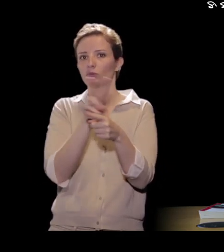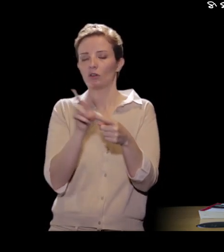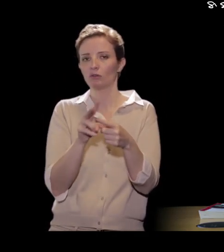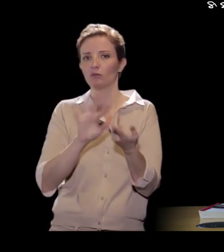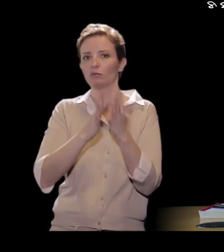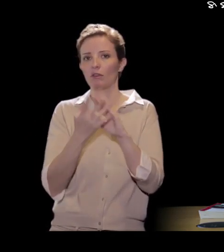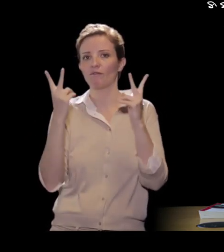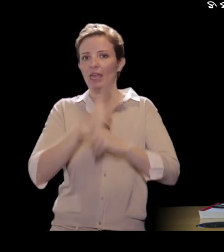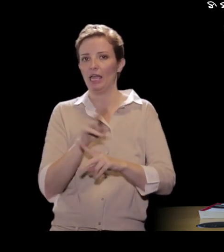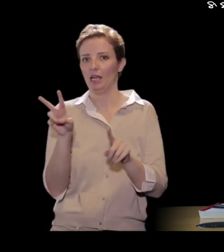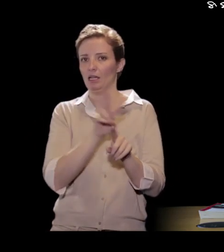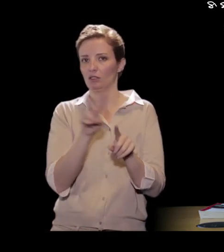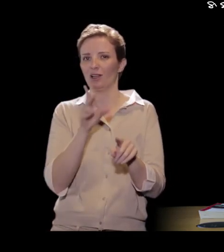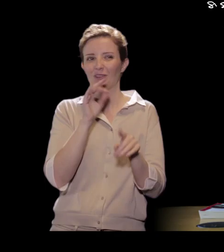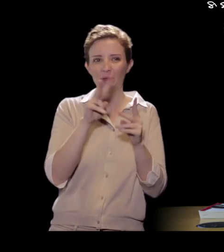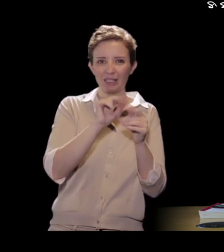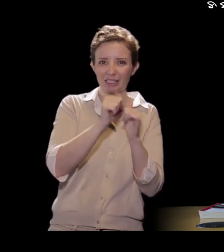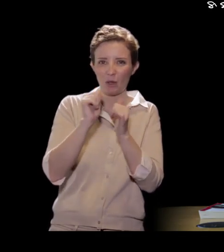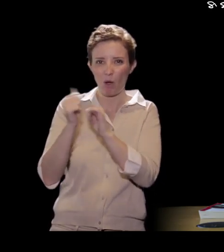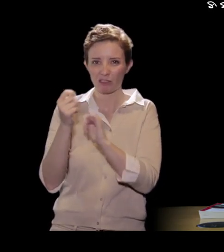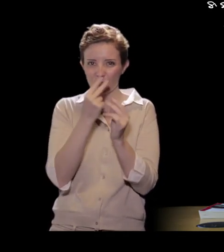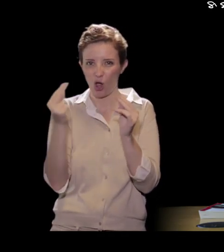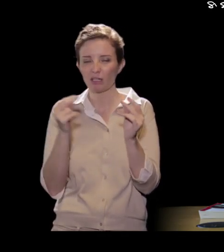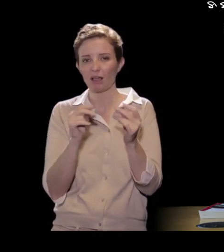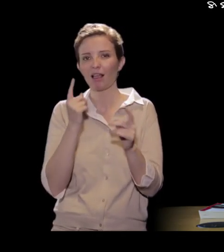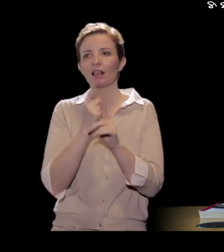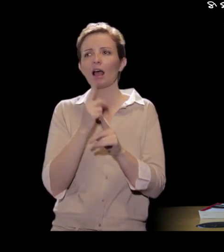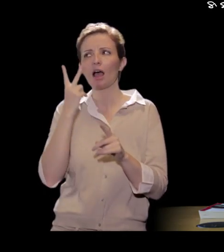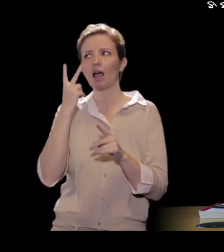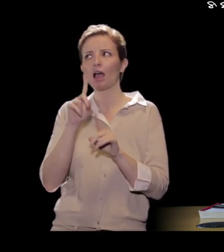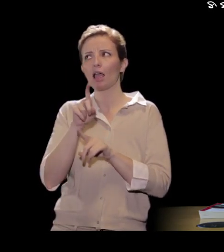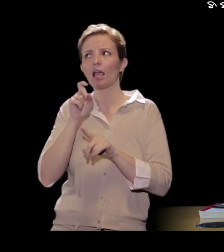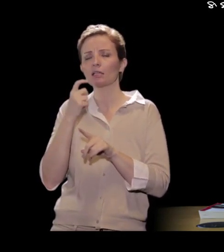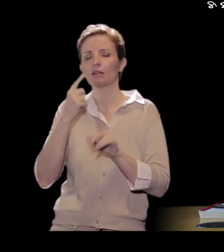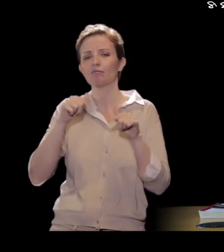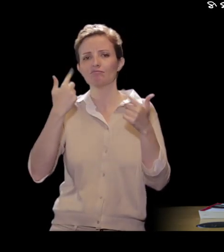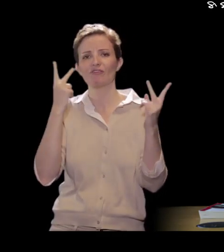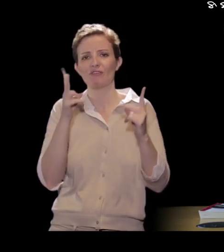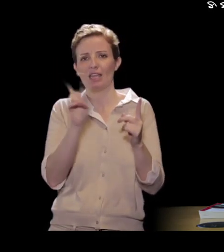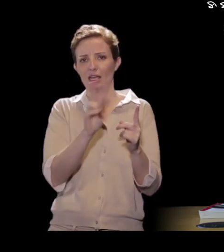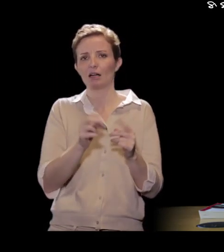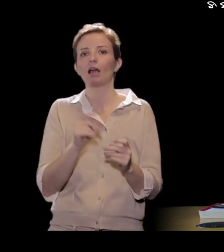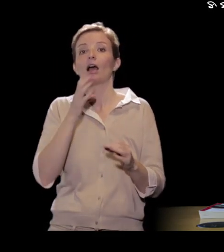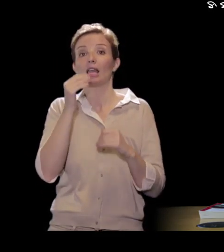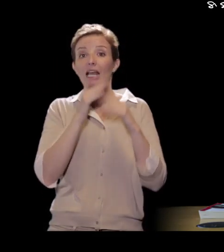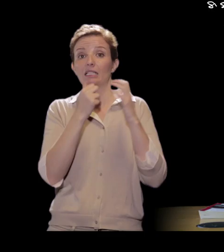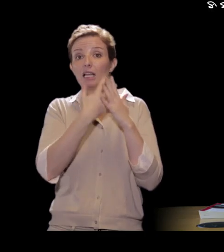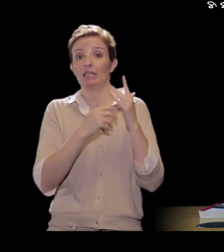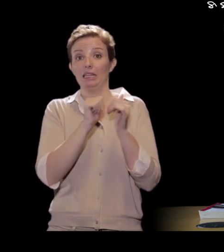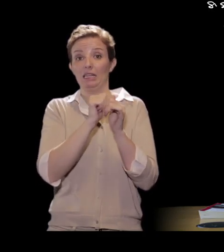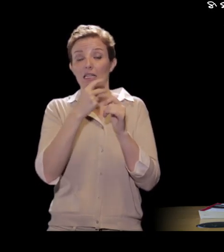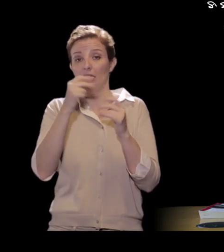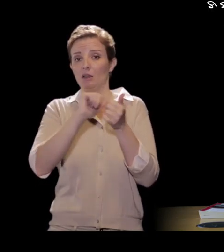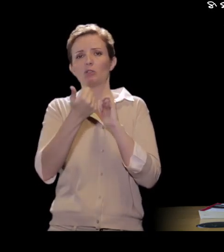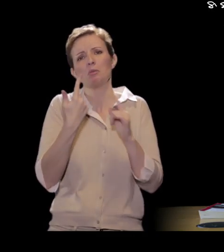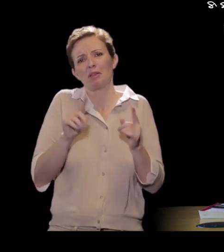disequazioni che abbiamo descritto che cos'è quindi un sistema di disequazioni analogamente quanto visto per quanto